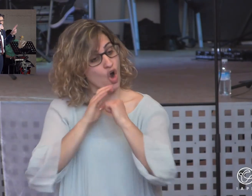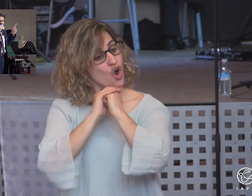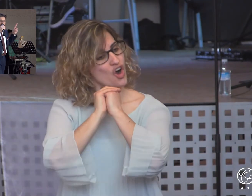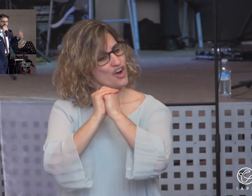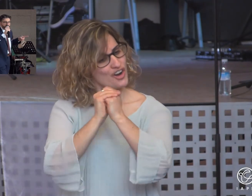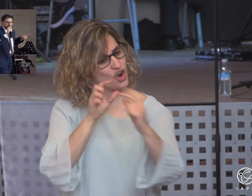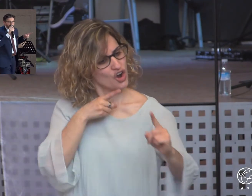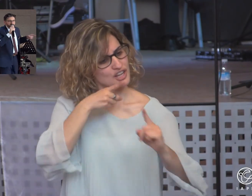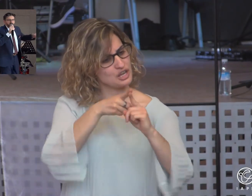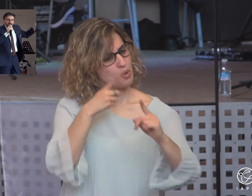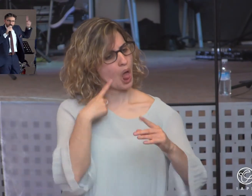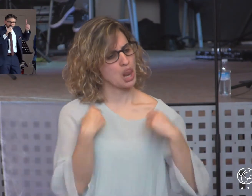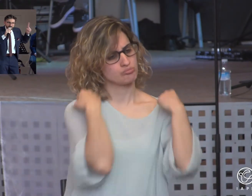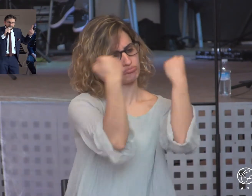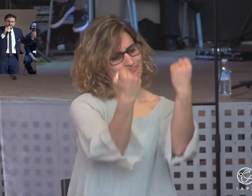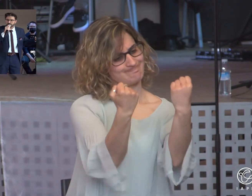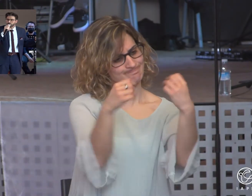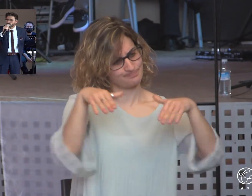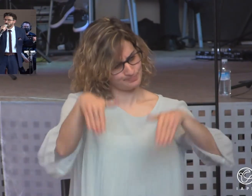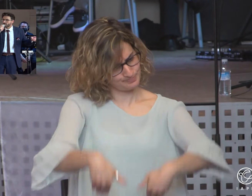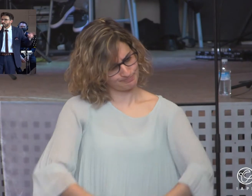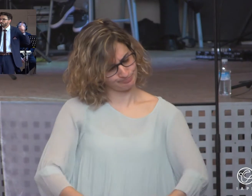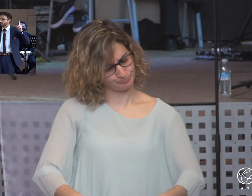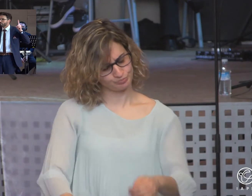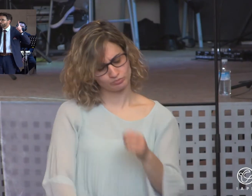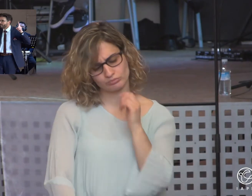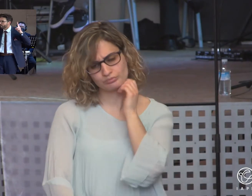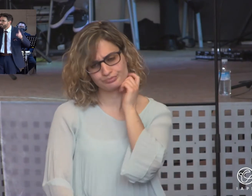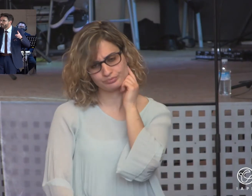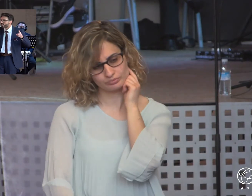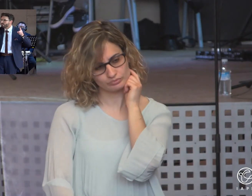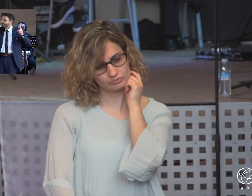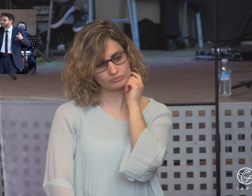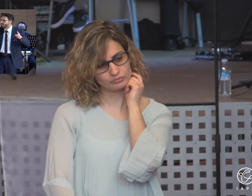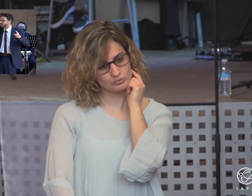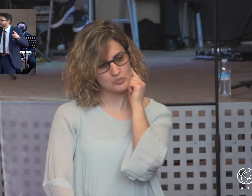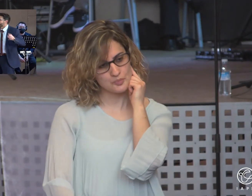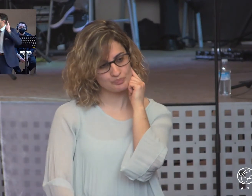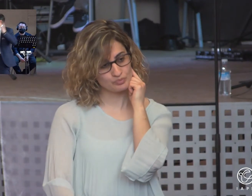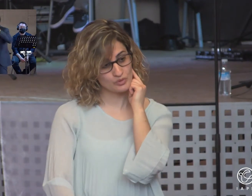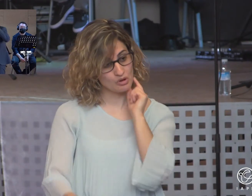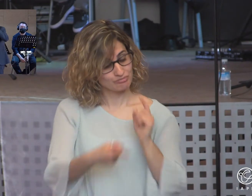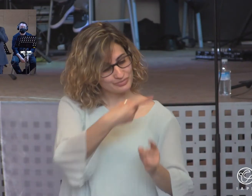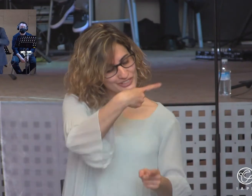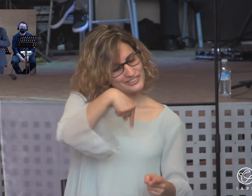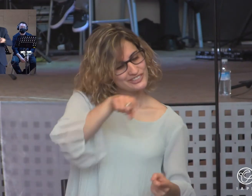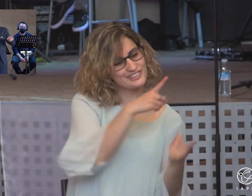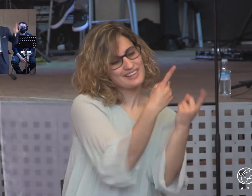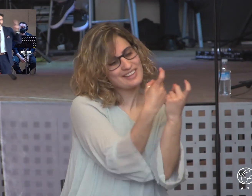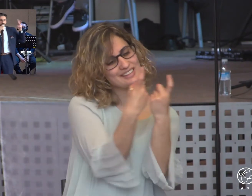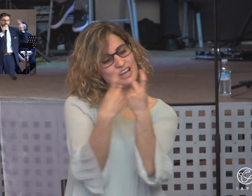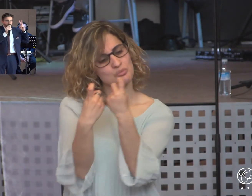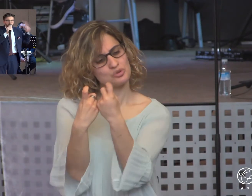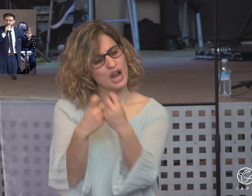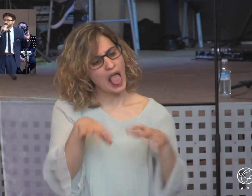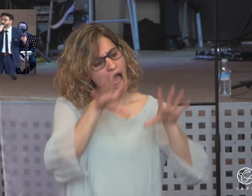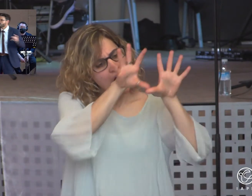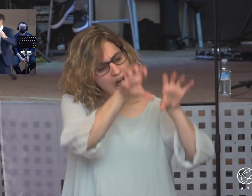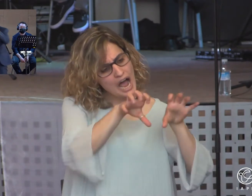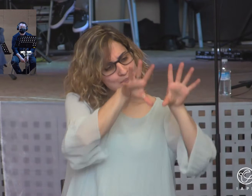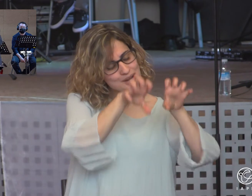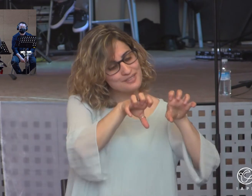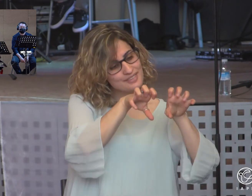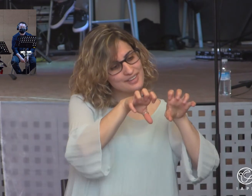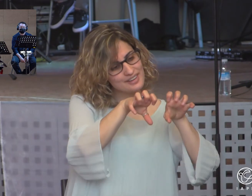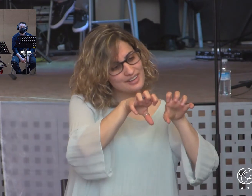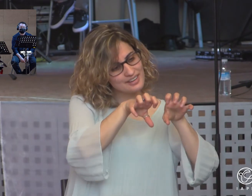mía es aprendiendo, en memoria mía es pidiendo perdón en memoria mía